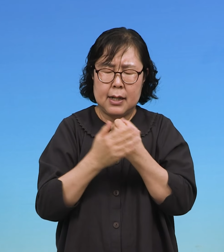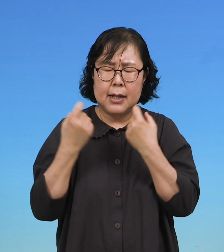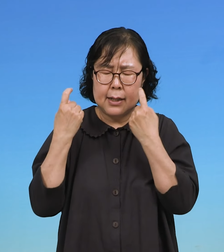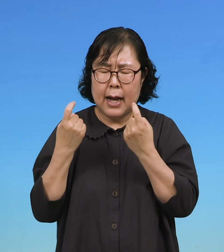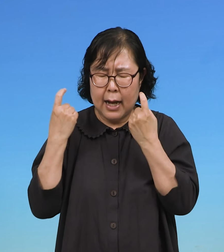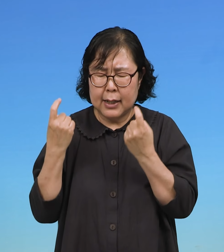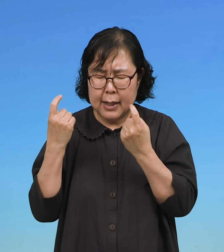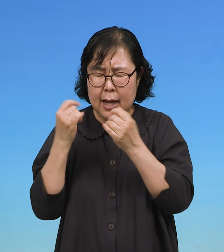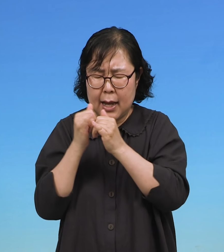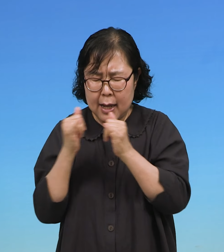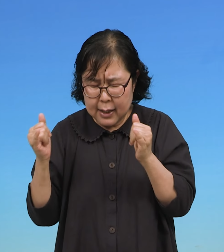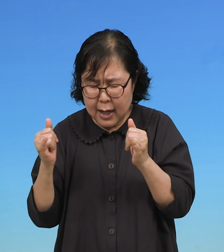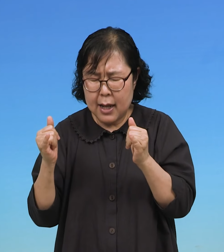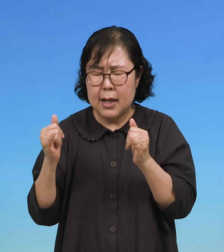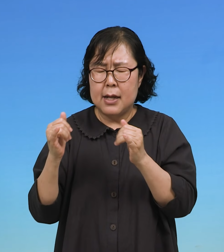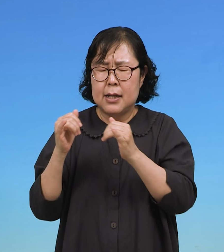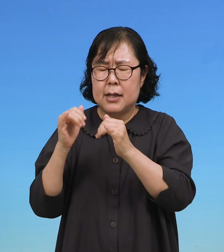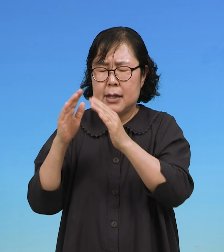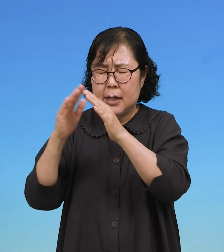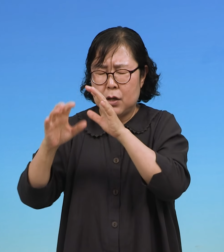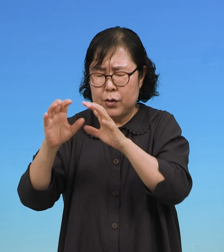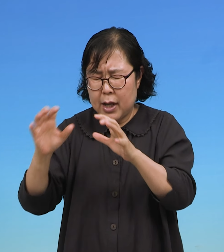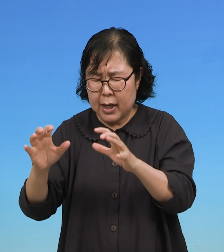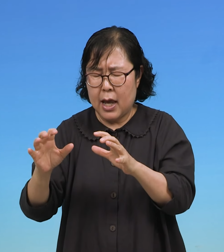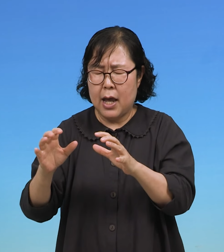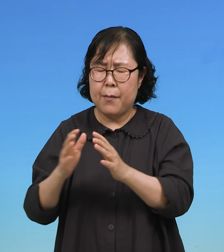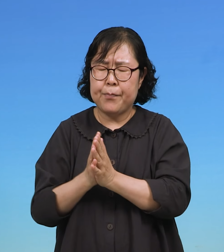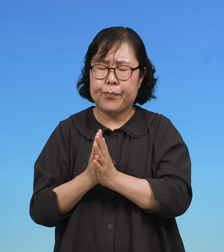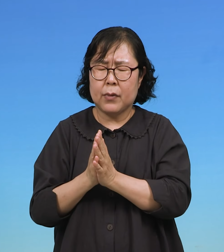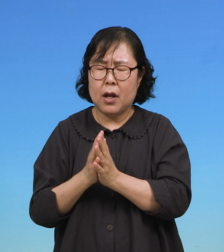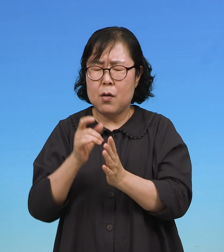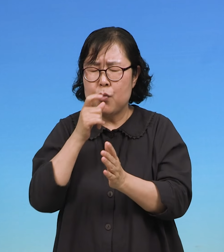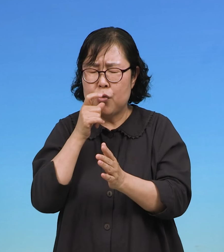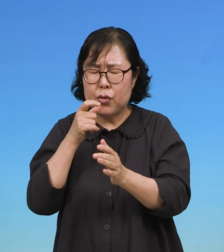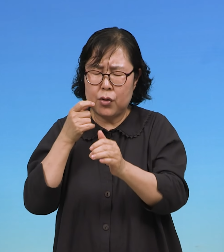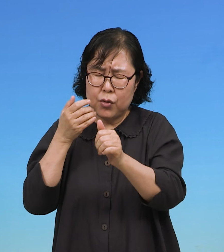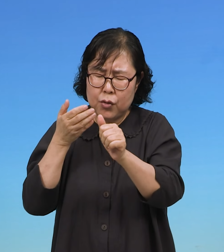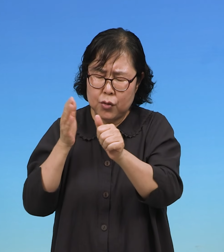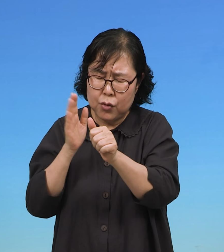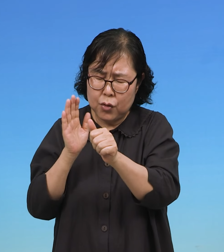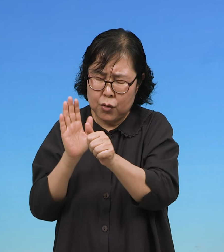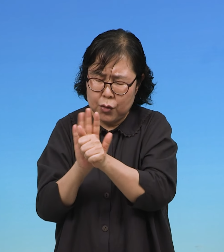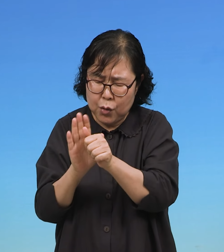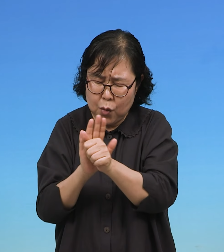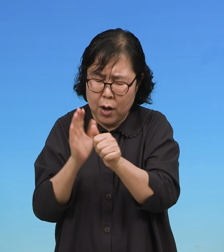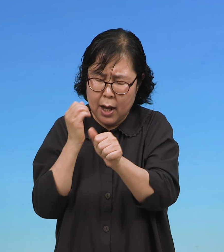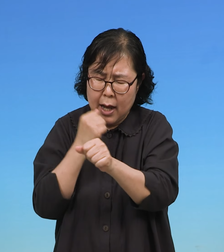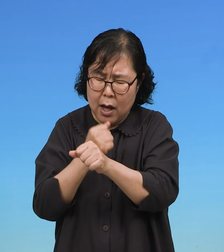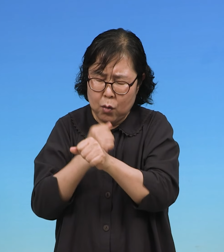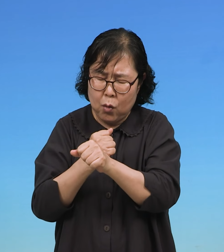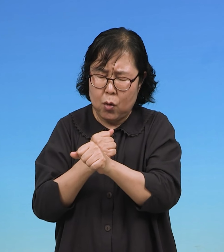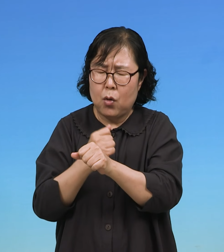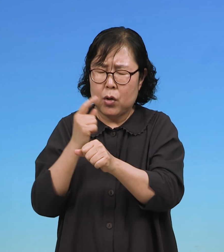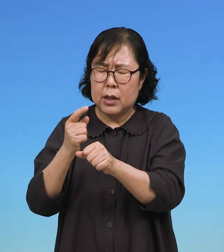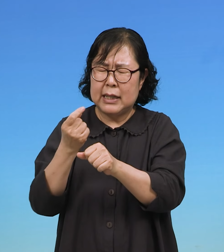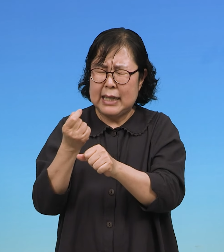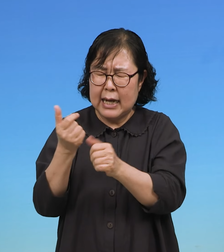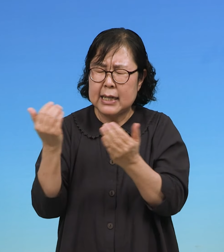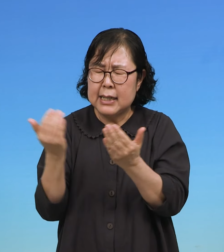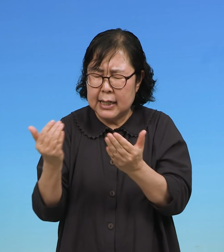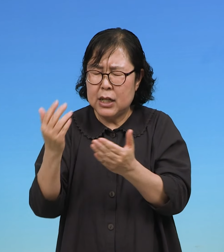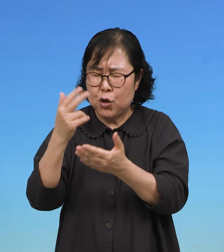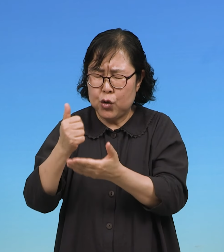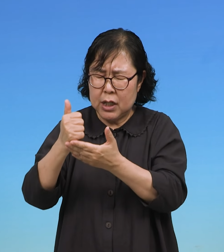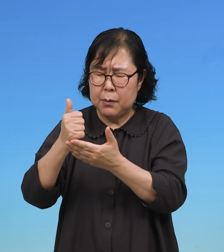된 이웃에게, 목말라 갈증을 느끼는 자에게 물 한 잔 대접하는 것으로, 그것이 주님을 대접하는 것이라는